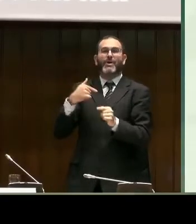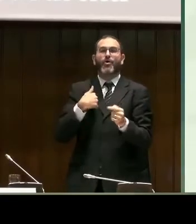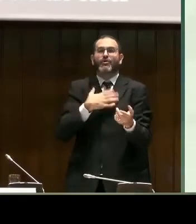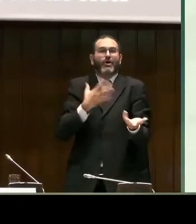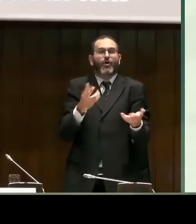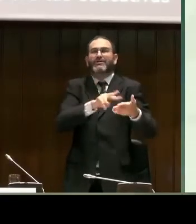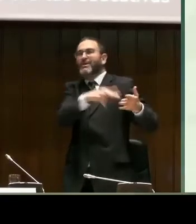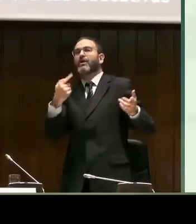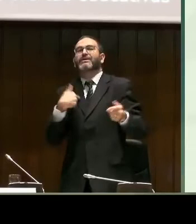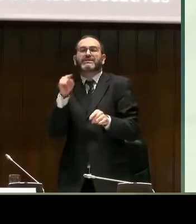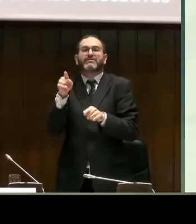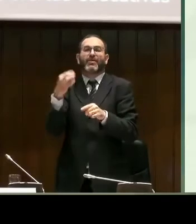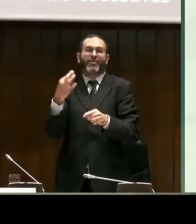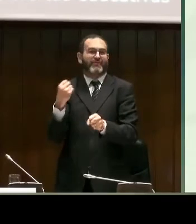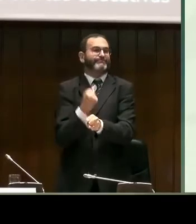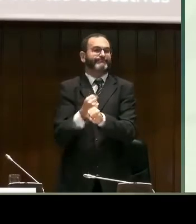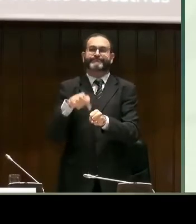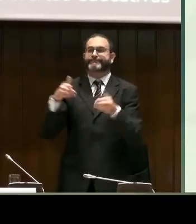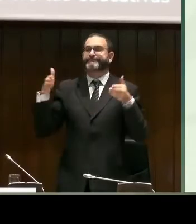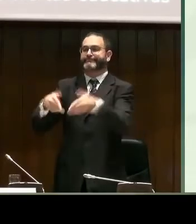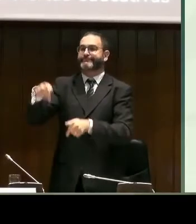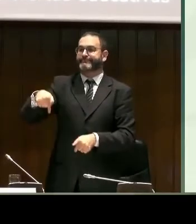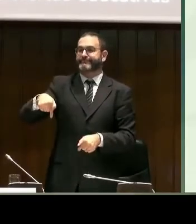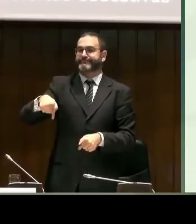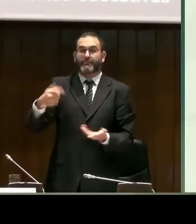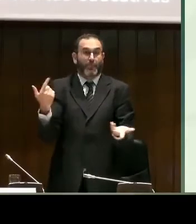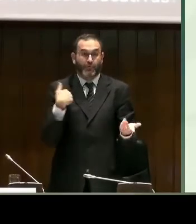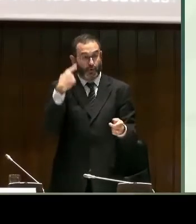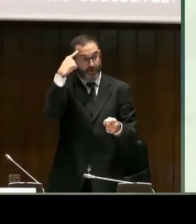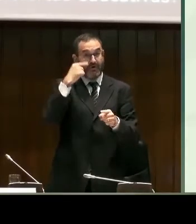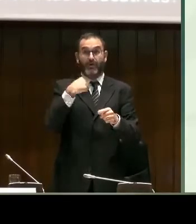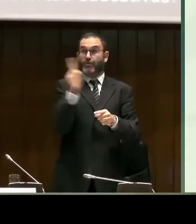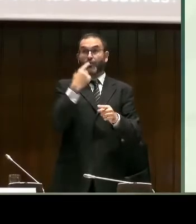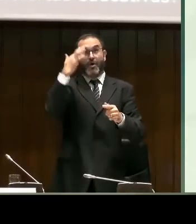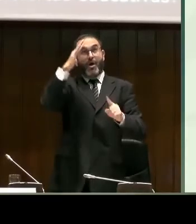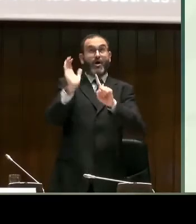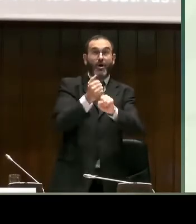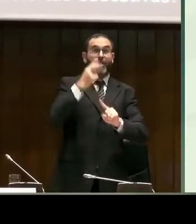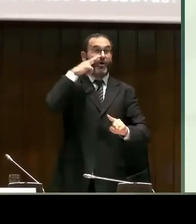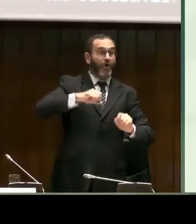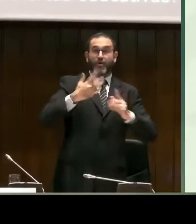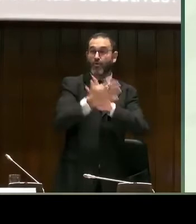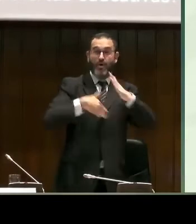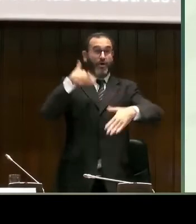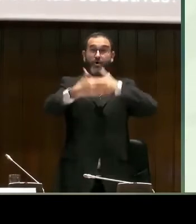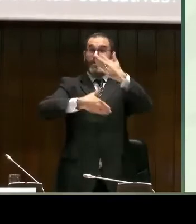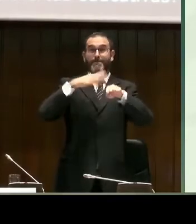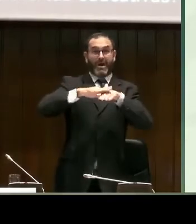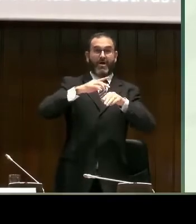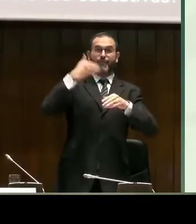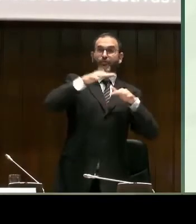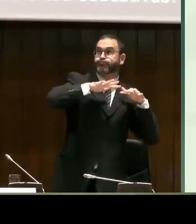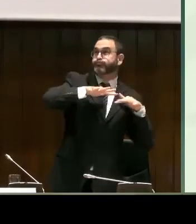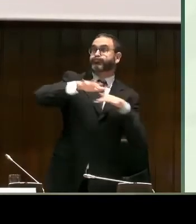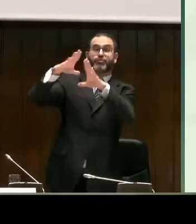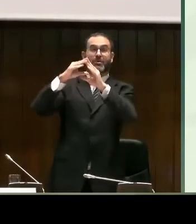que constate la reducción de este número dentro de las universidades de alumnado sordo. Y nosotros,